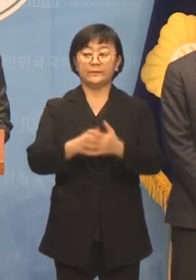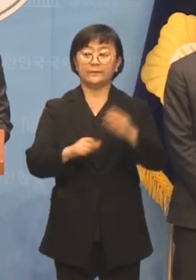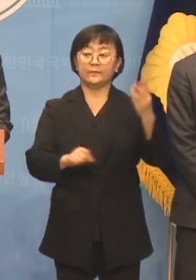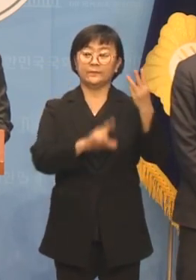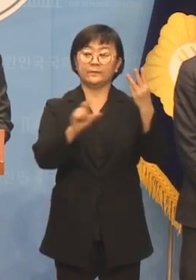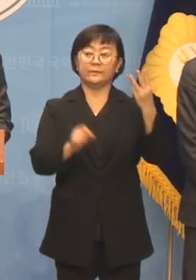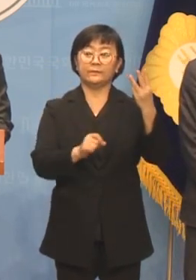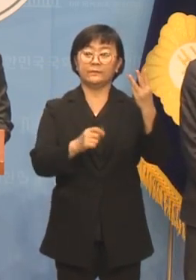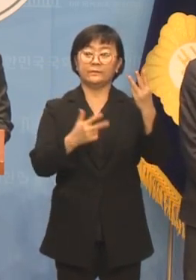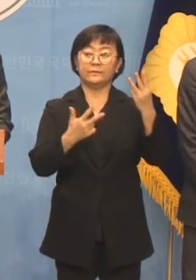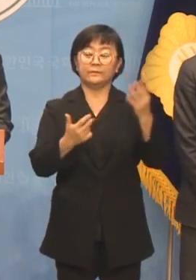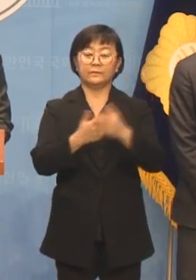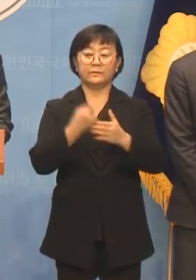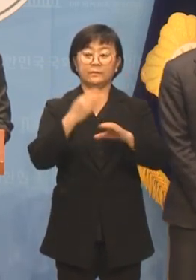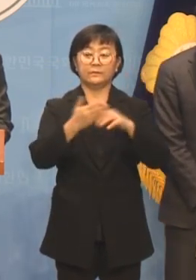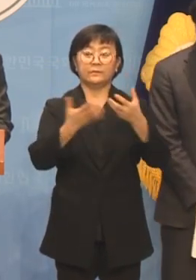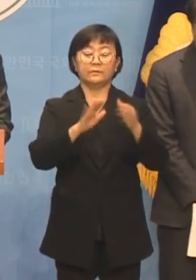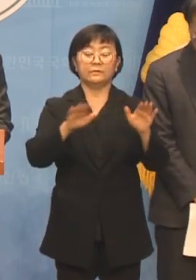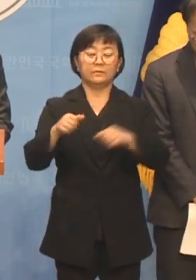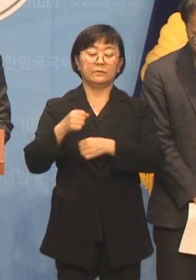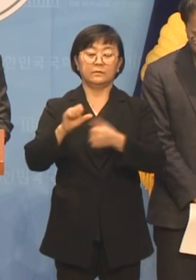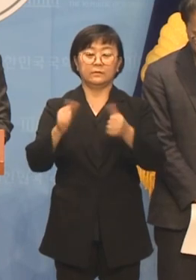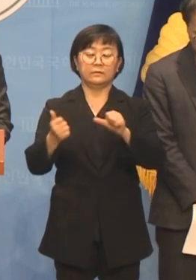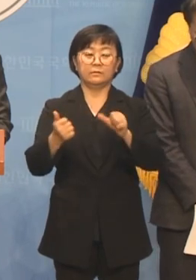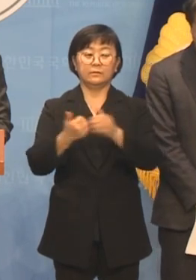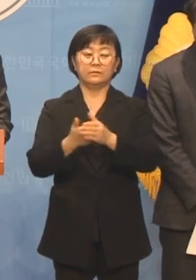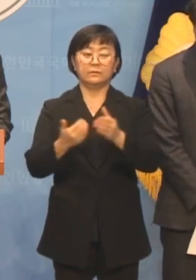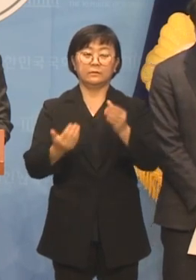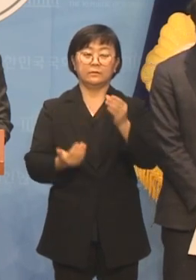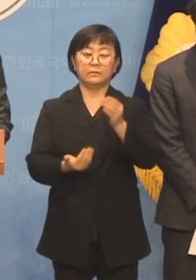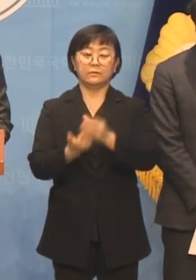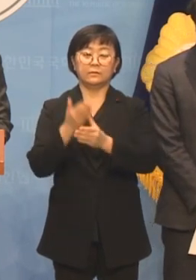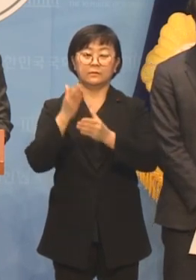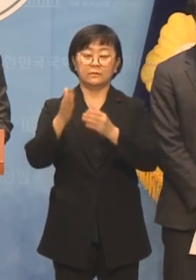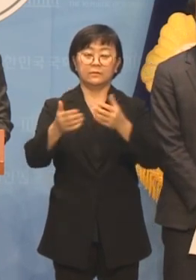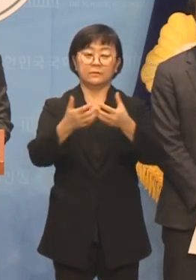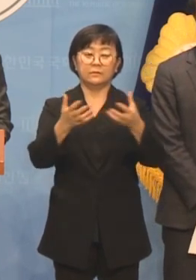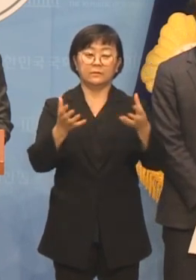3월 7일 더불어민주당 해병대원 사망사건 진상규명 TF